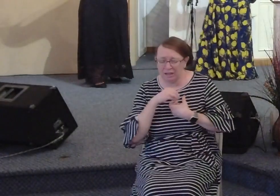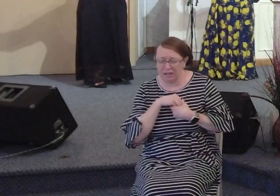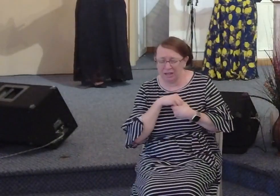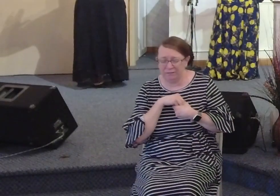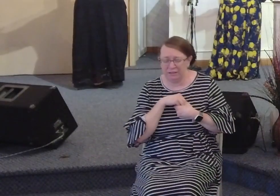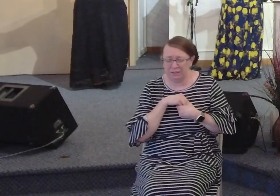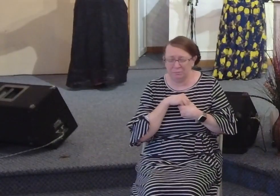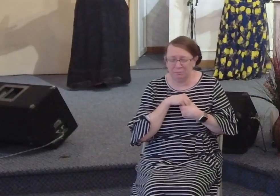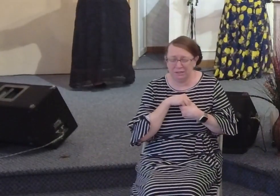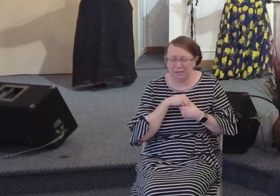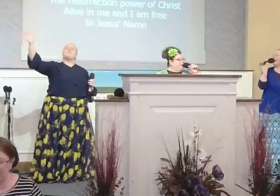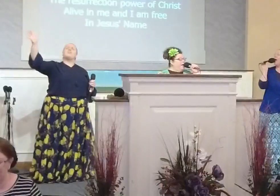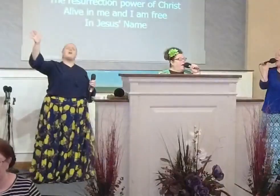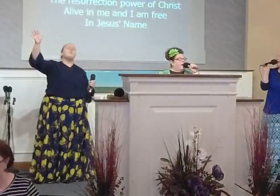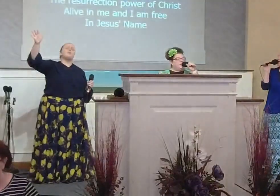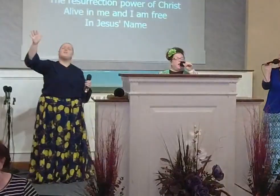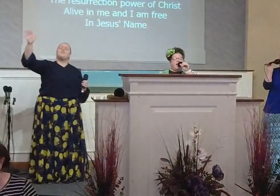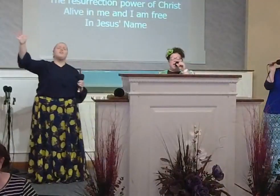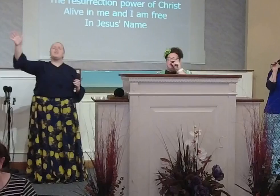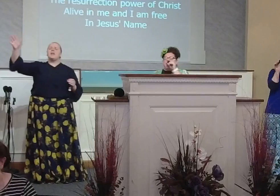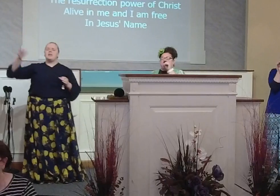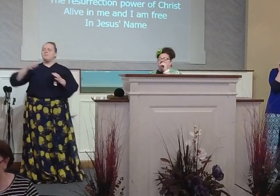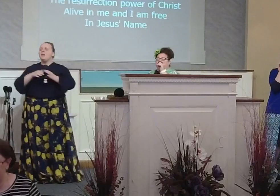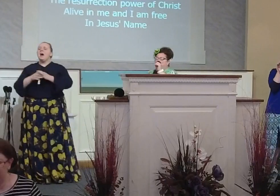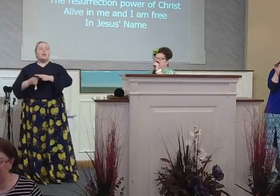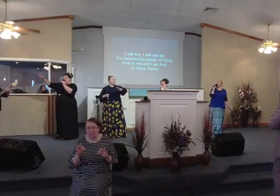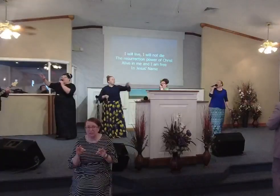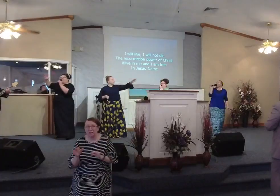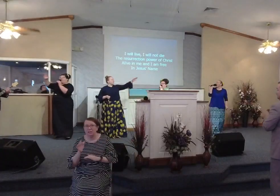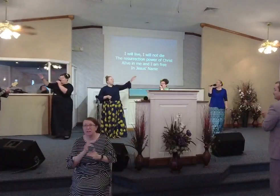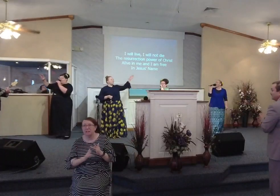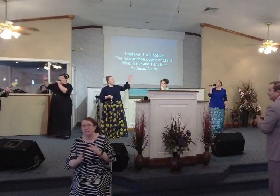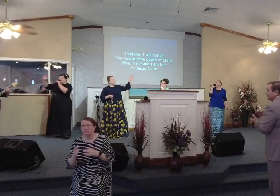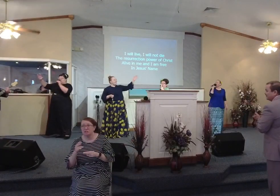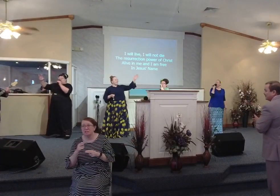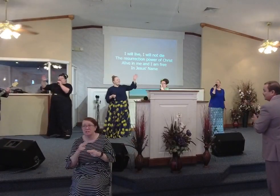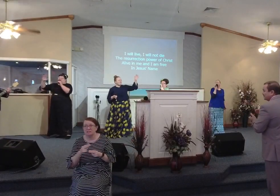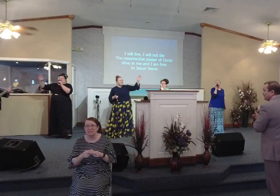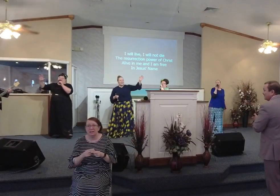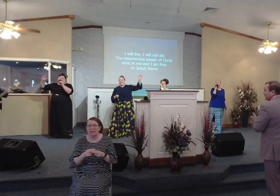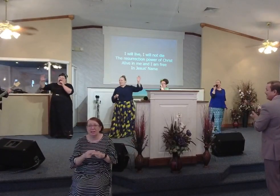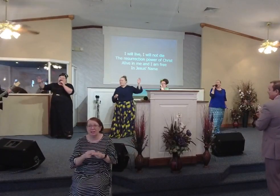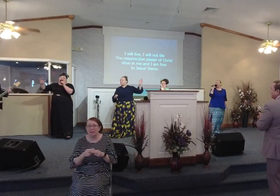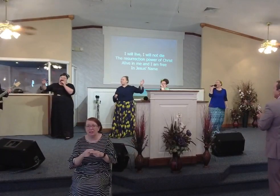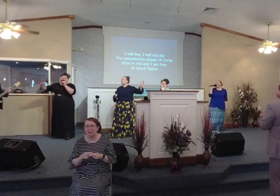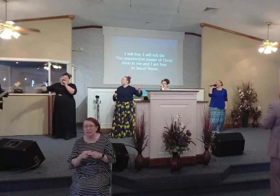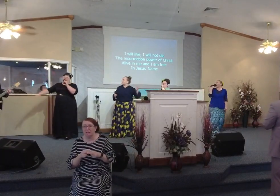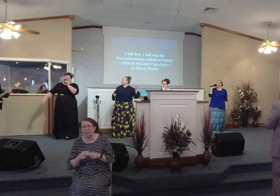Jesús.